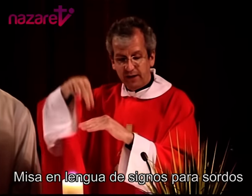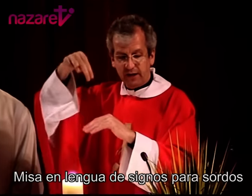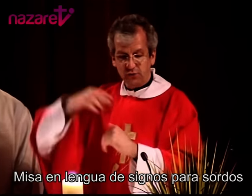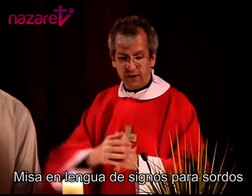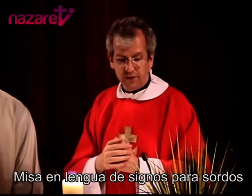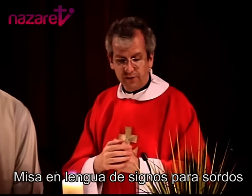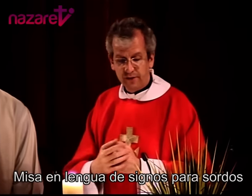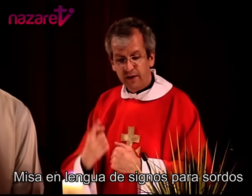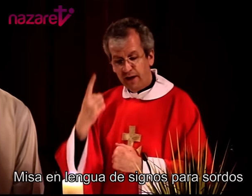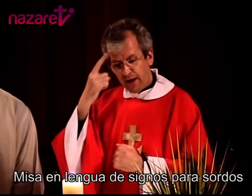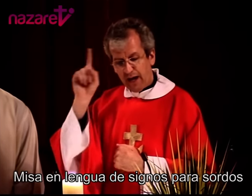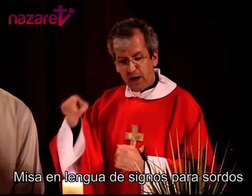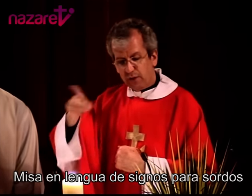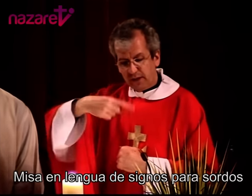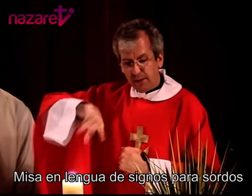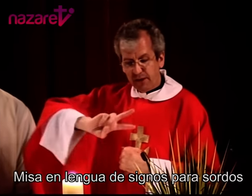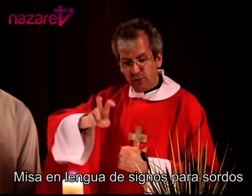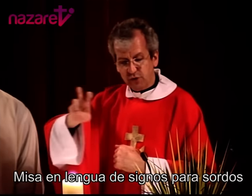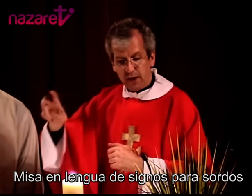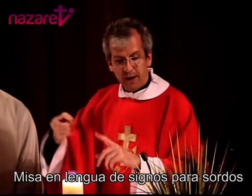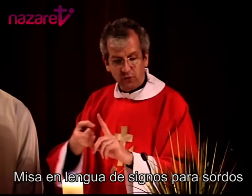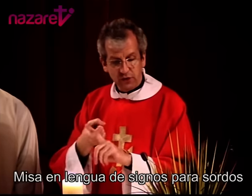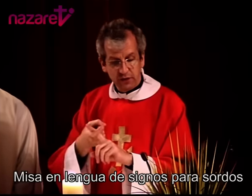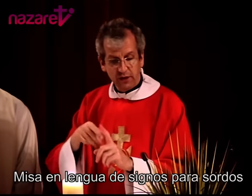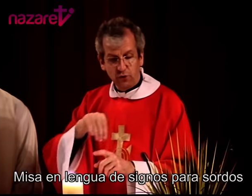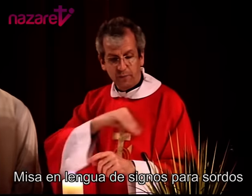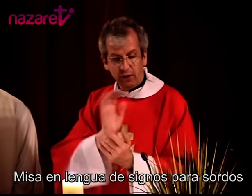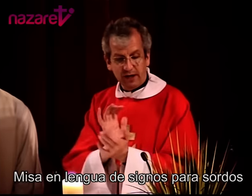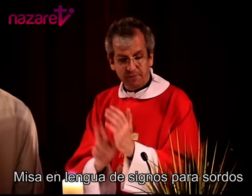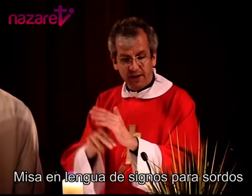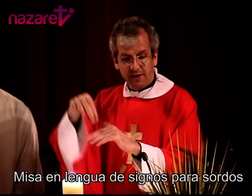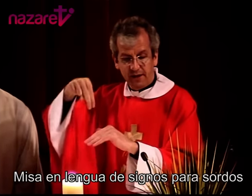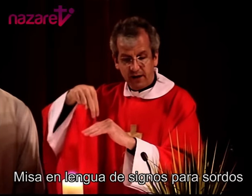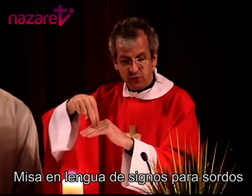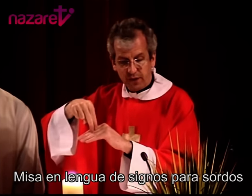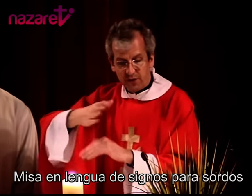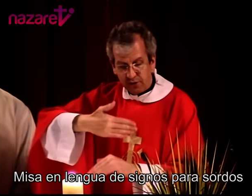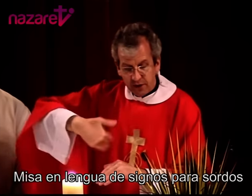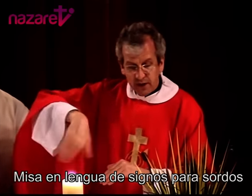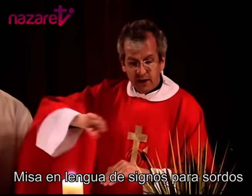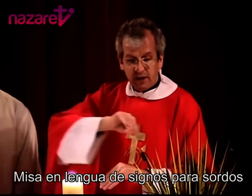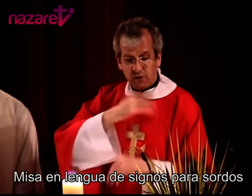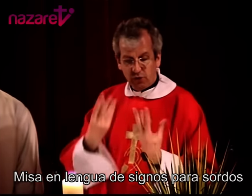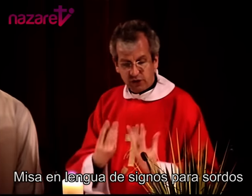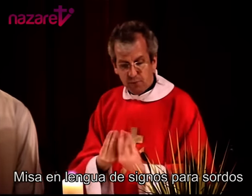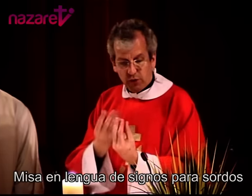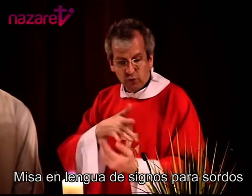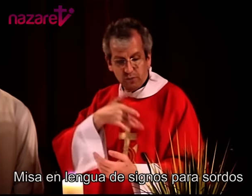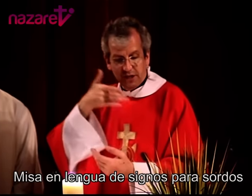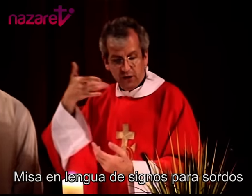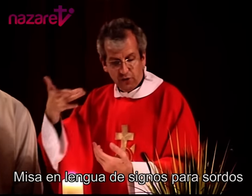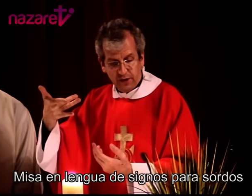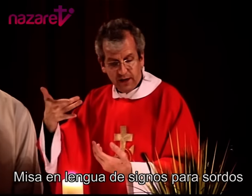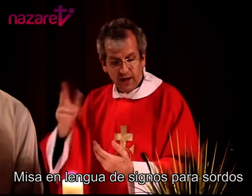gloria de la resurrección. Acuérdate también de nuestros hermanos que durmieron en la esperanza de la resurrección, y de todos los que han muerto